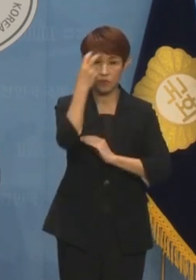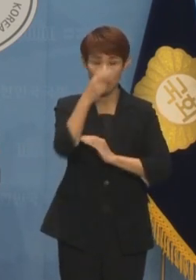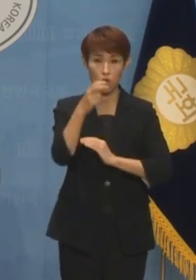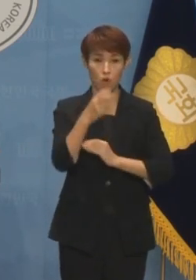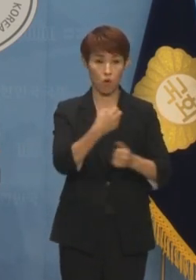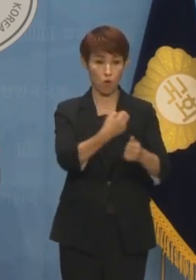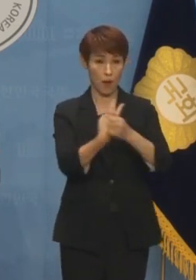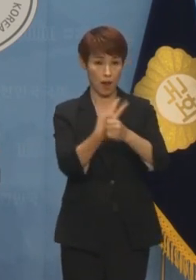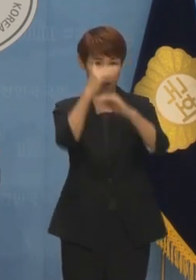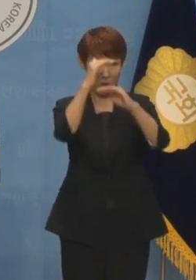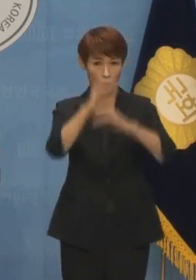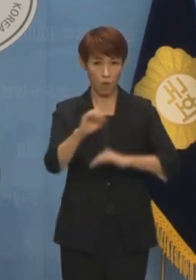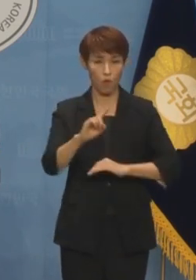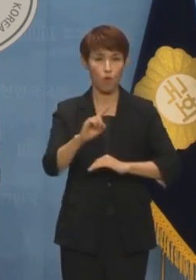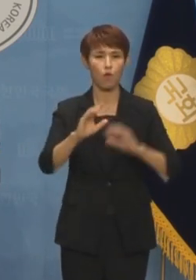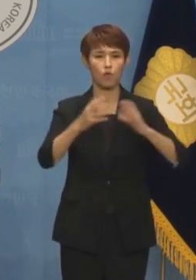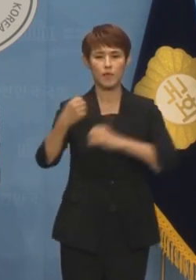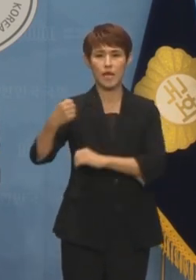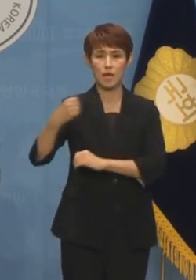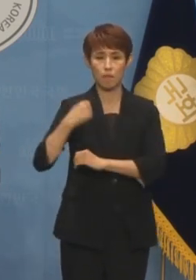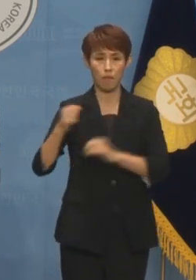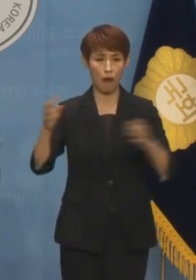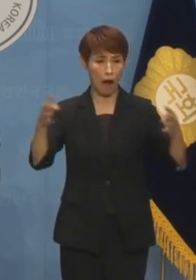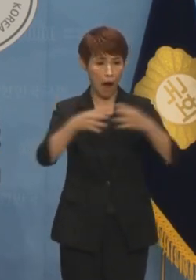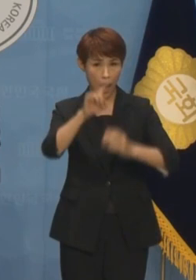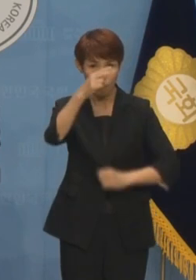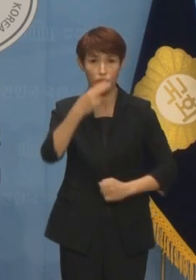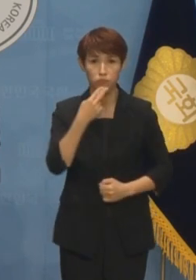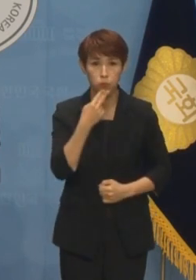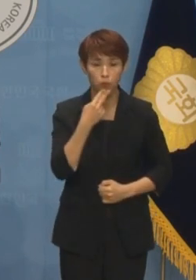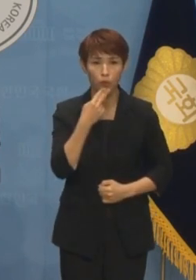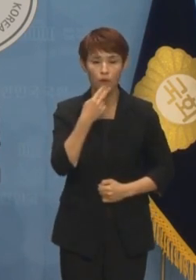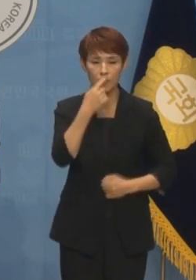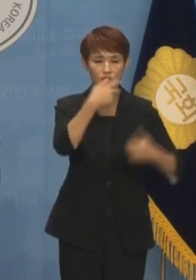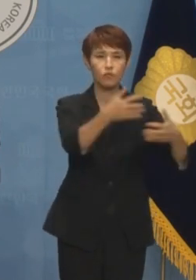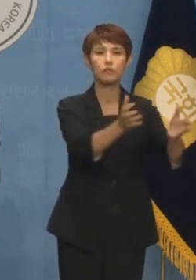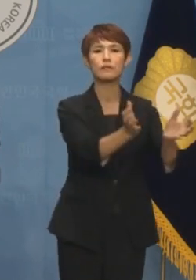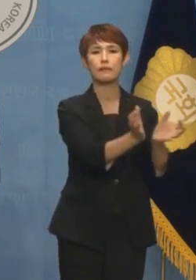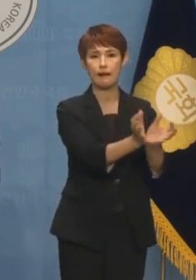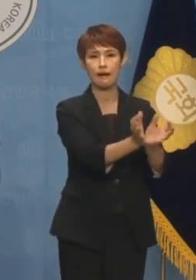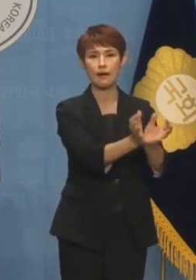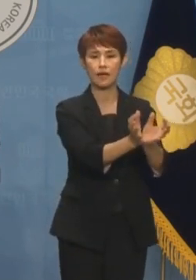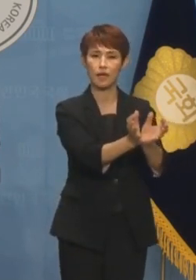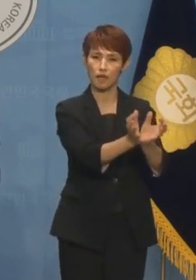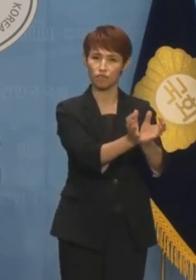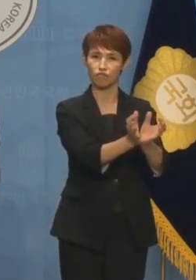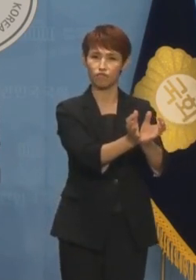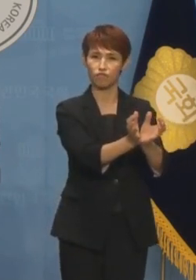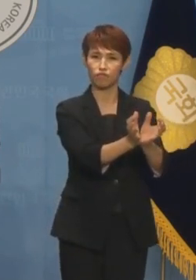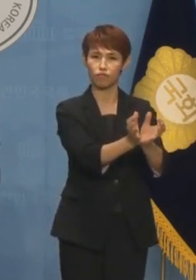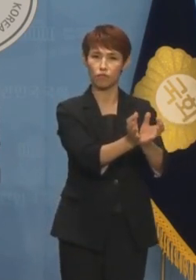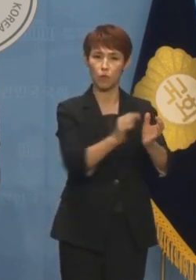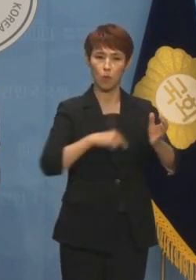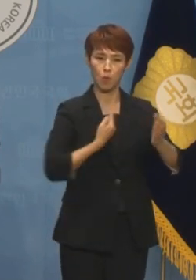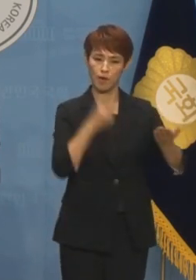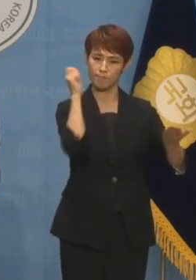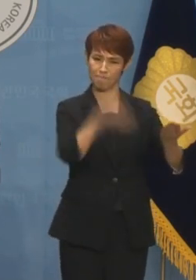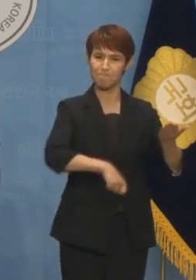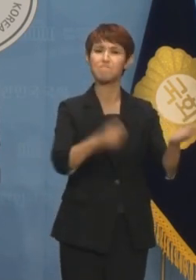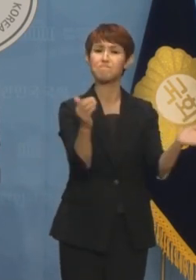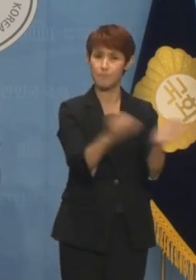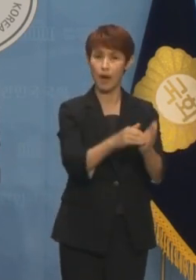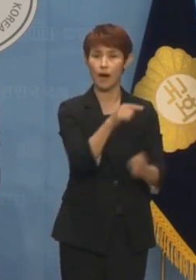고발건은 국민의힘과 협의 없이 더불어민주당이 일방적으로 단독